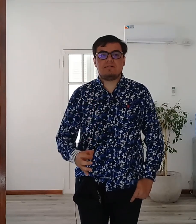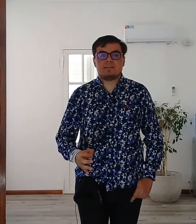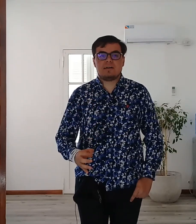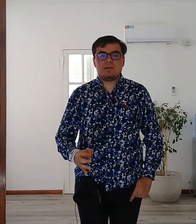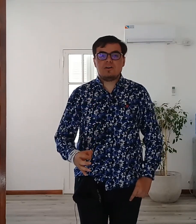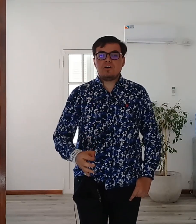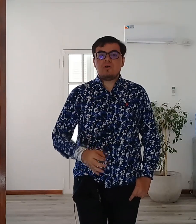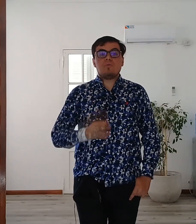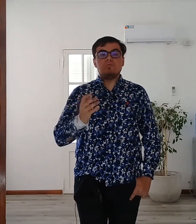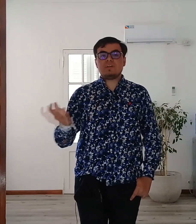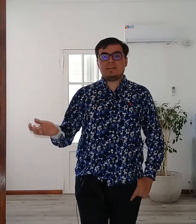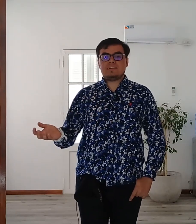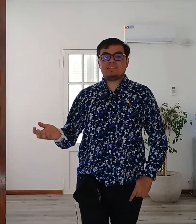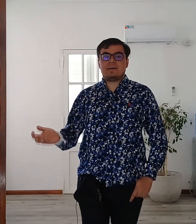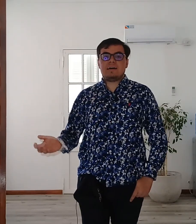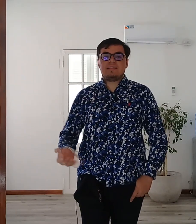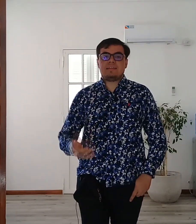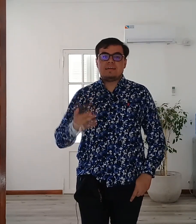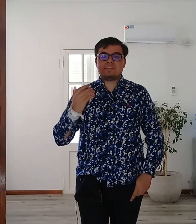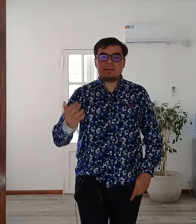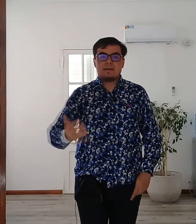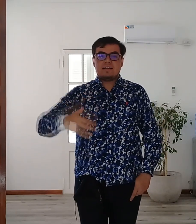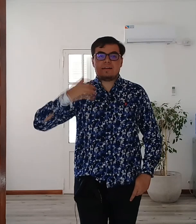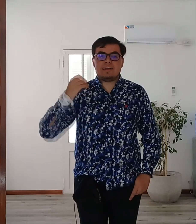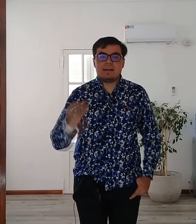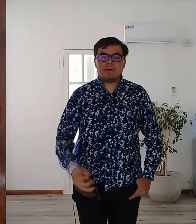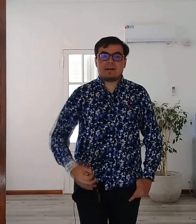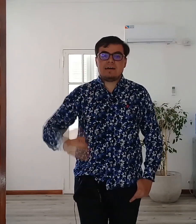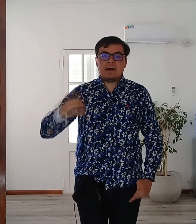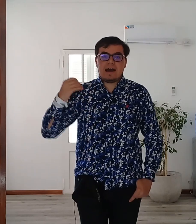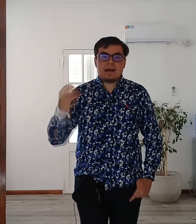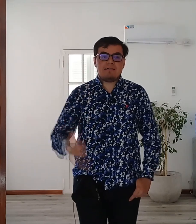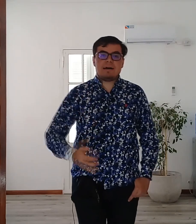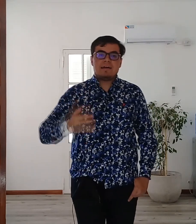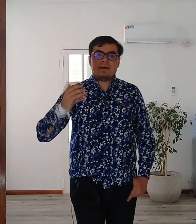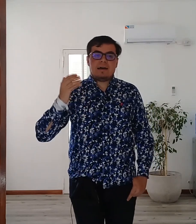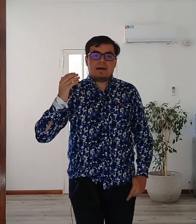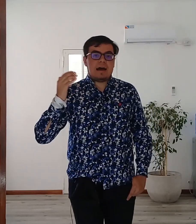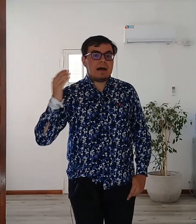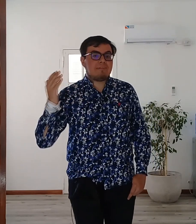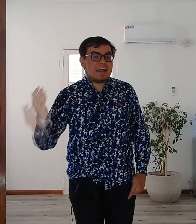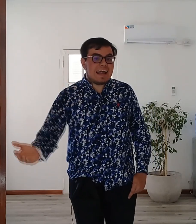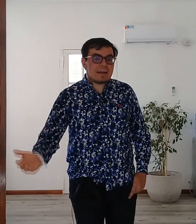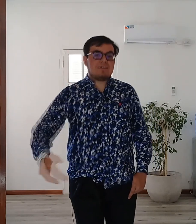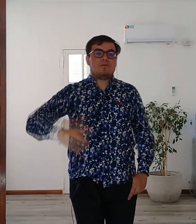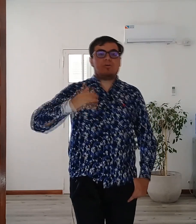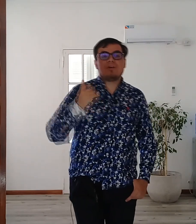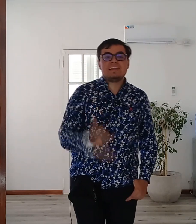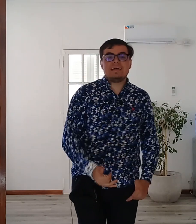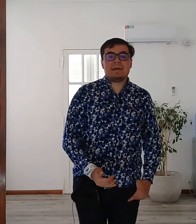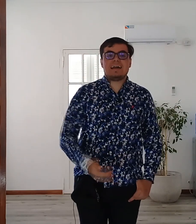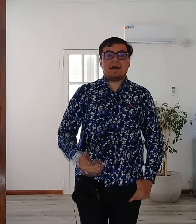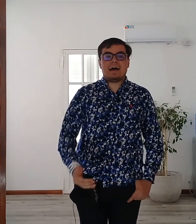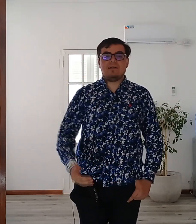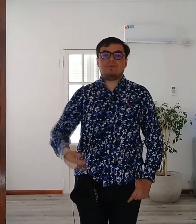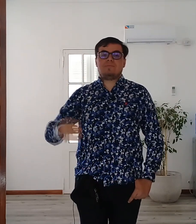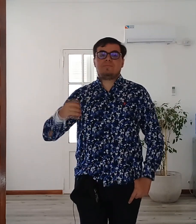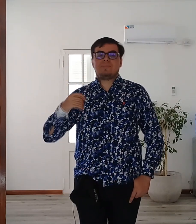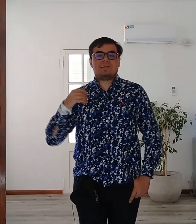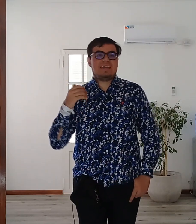activista. Uno que tiene necesidad de decir, reclamar, alabar, avalar o criticar algo. ¿El